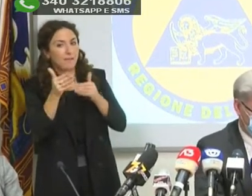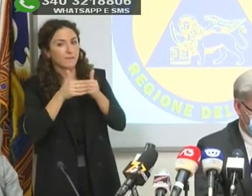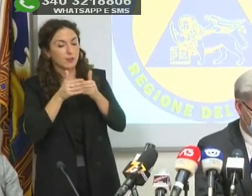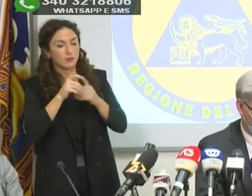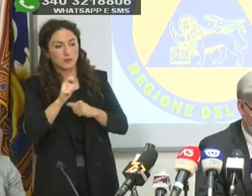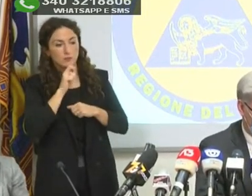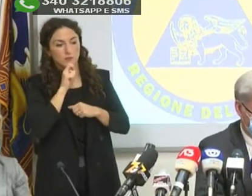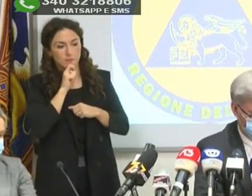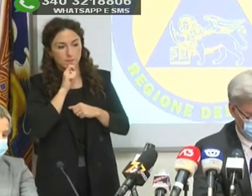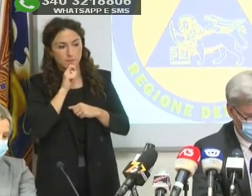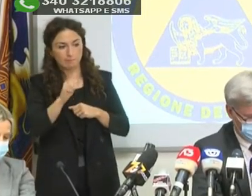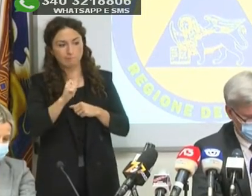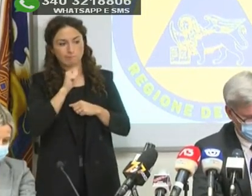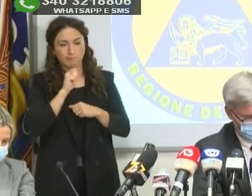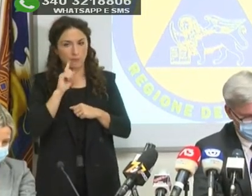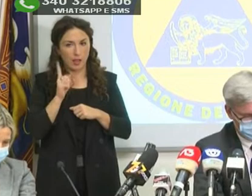Allora,